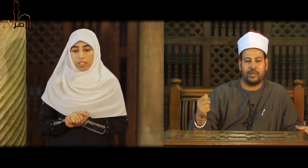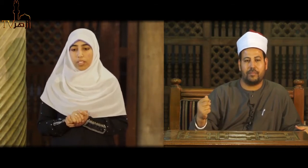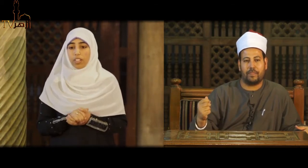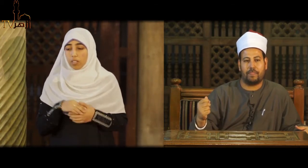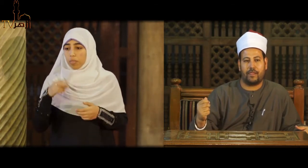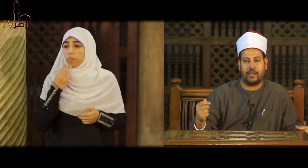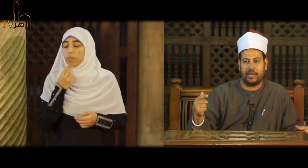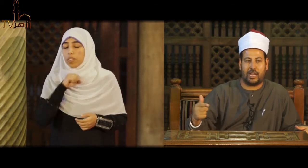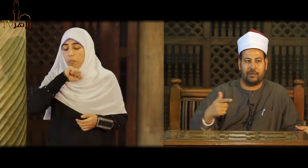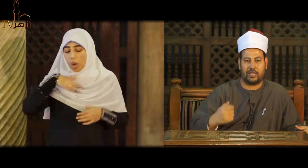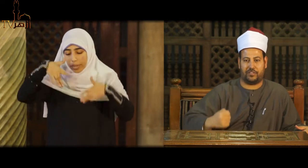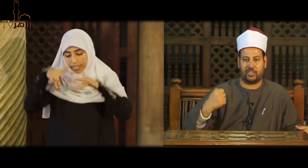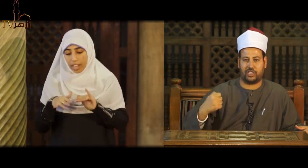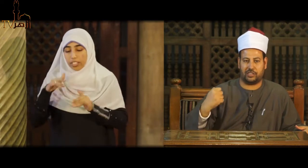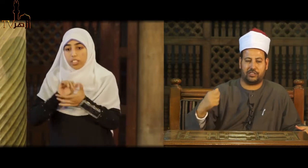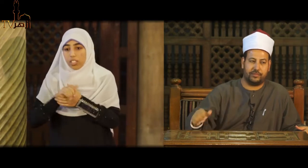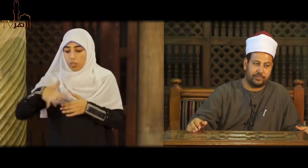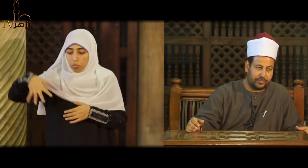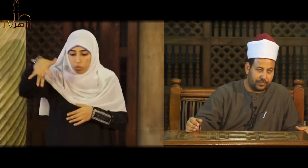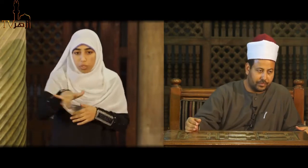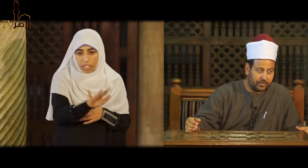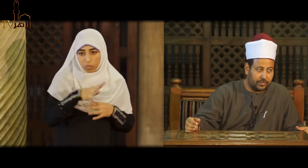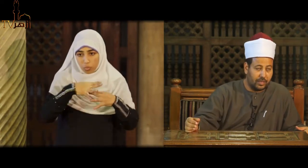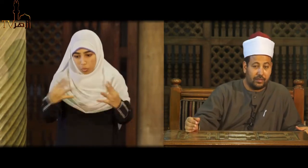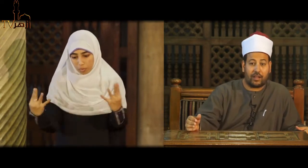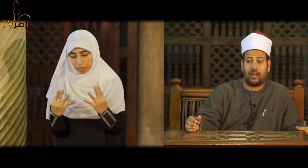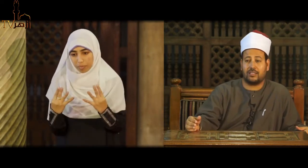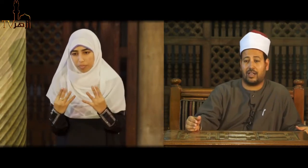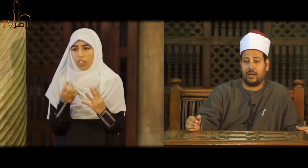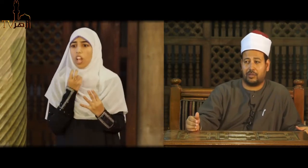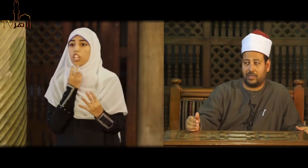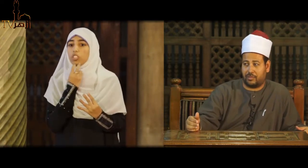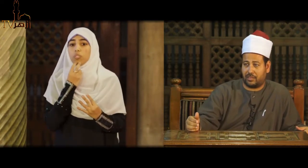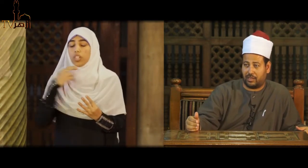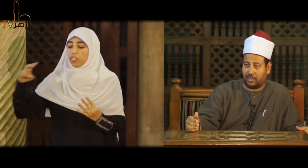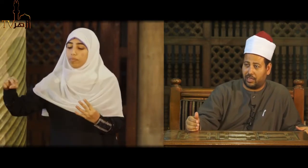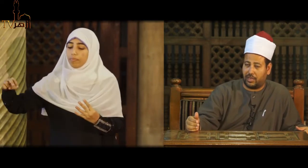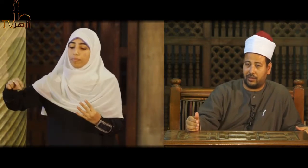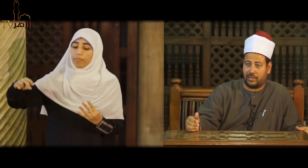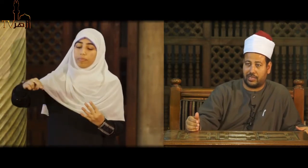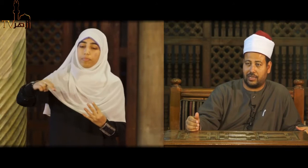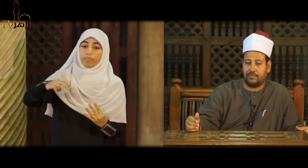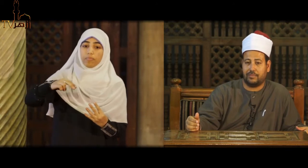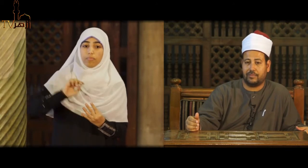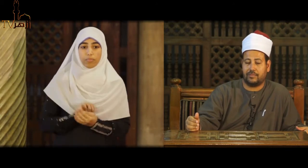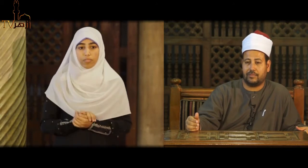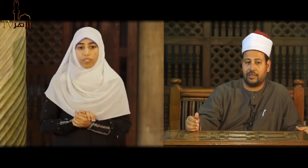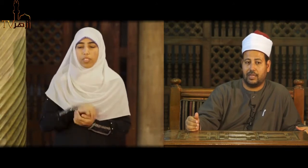شاب إلى عمله في نشاط، فقال الصحابة للنبي صلى الله عليه وآله